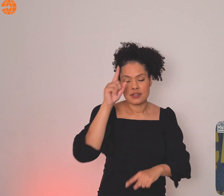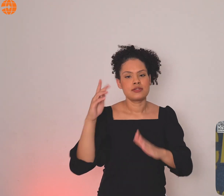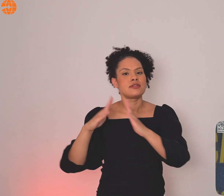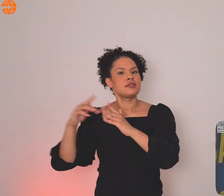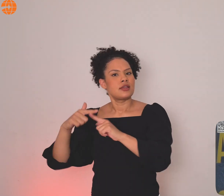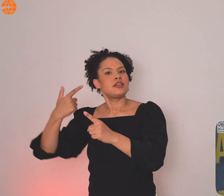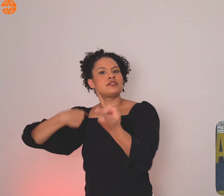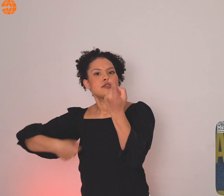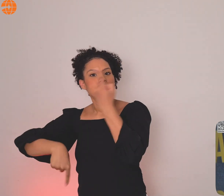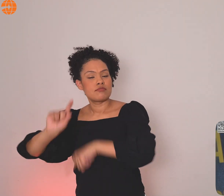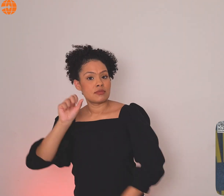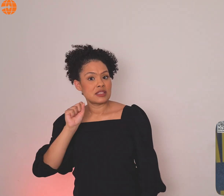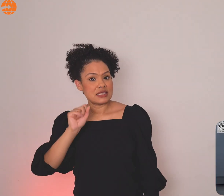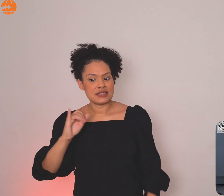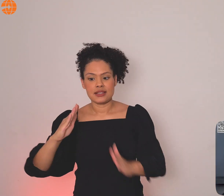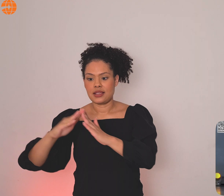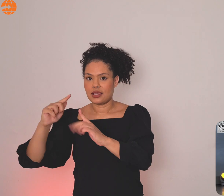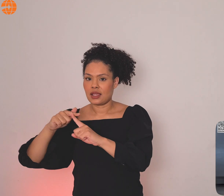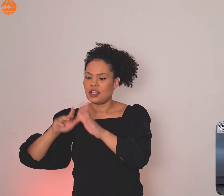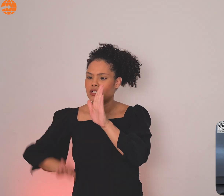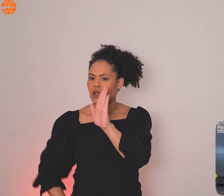você tem que avançar.